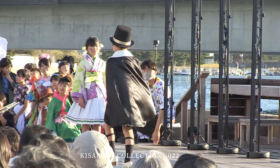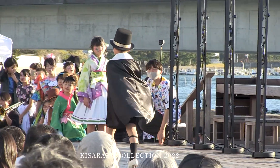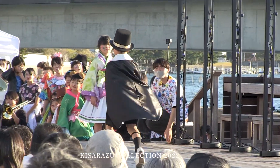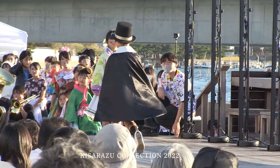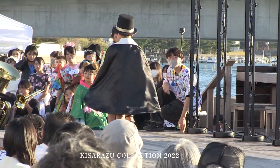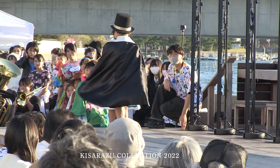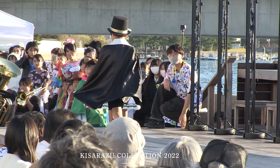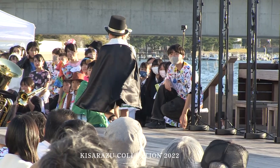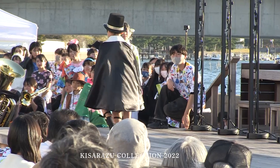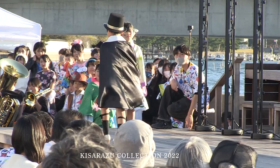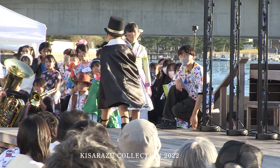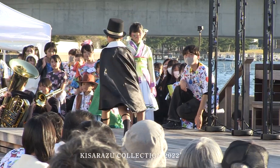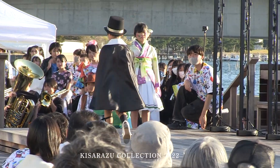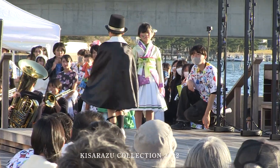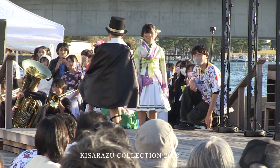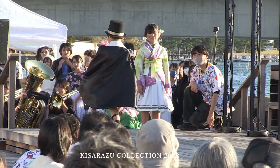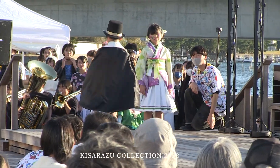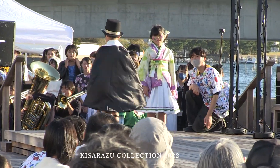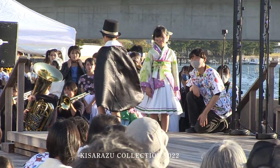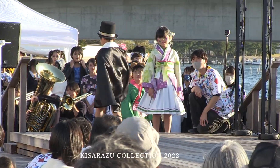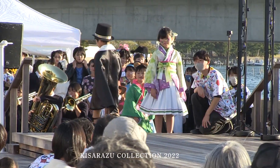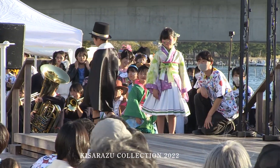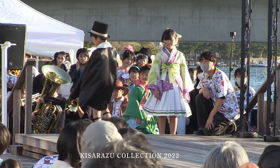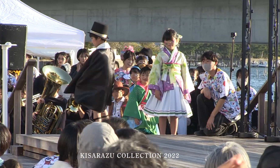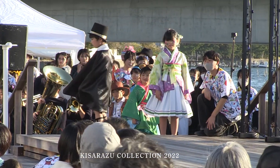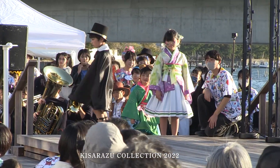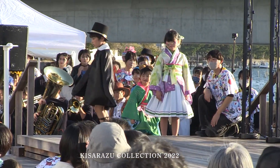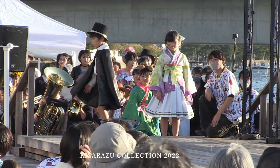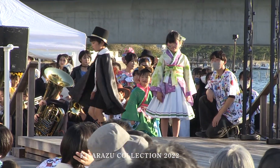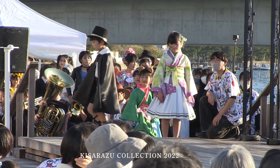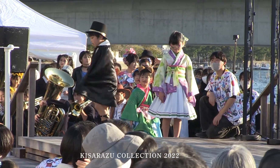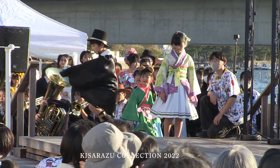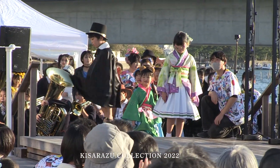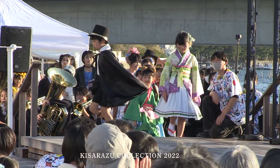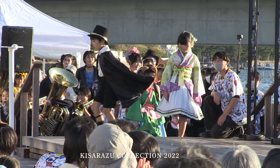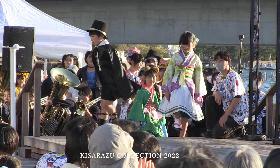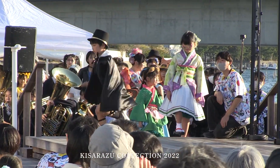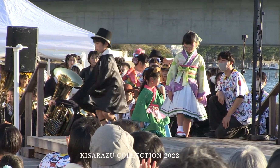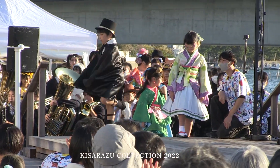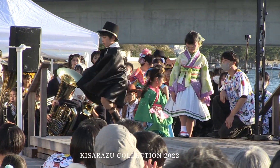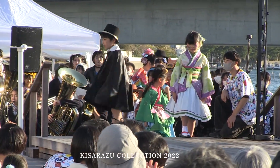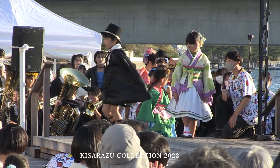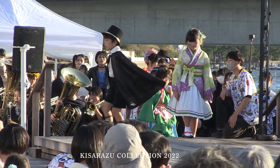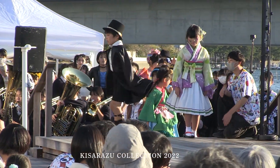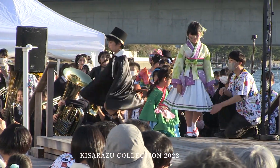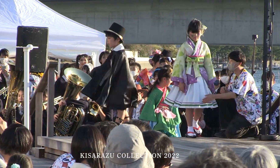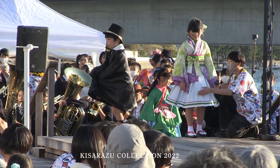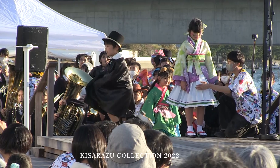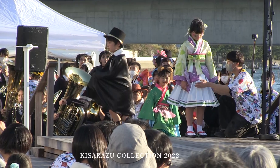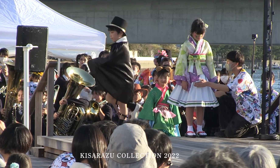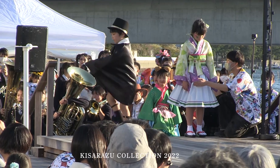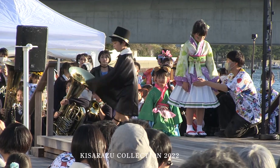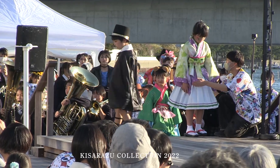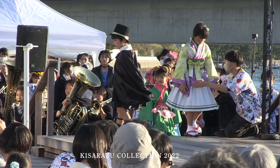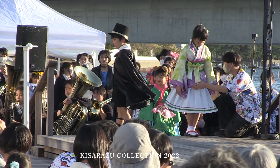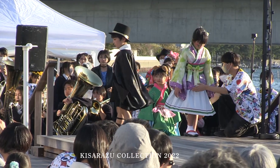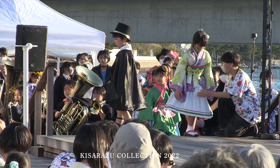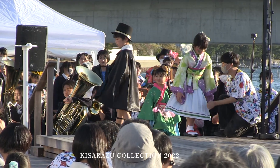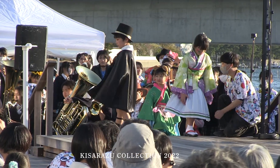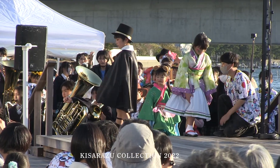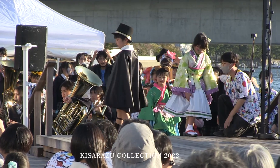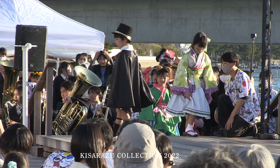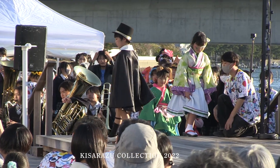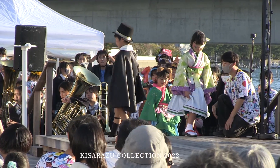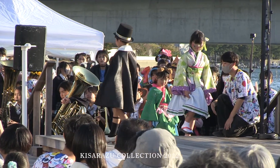せてシックな衣装にしました。使う色を白、黒、金に絞り統一感を